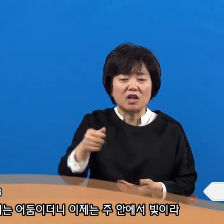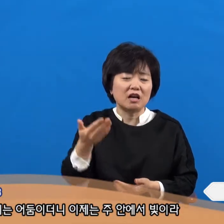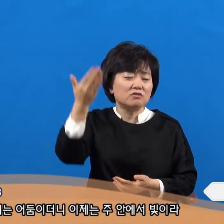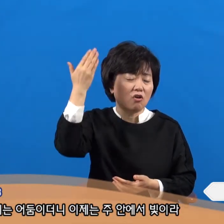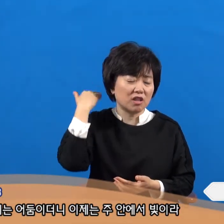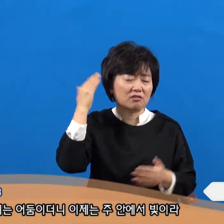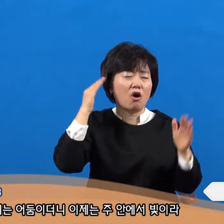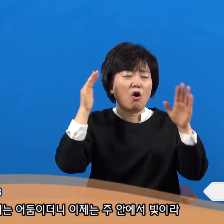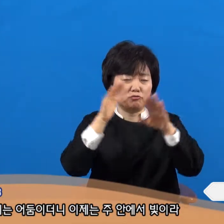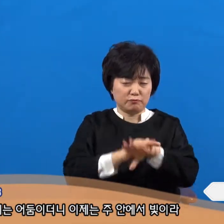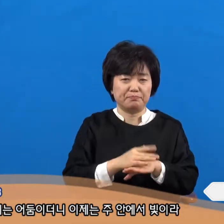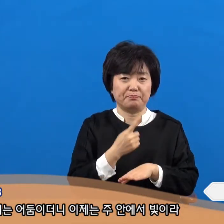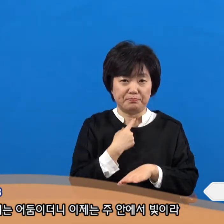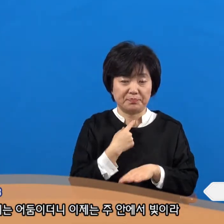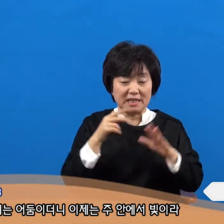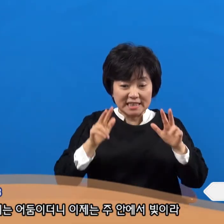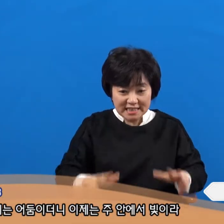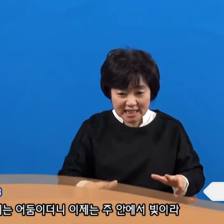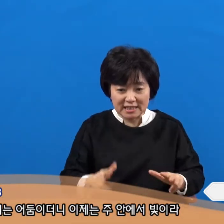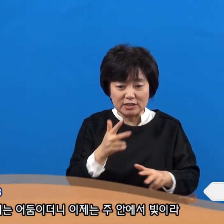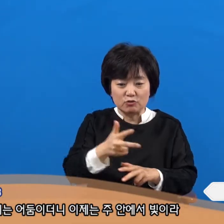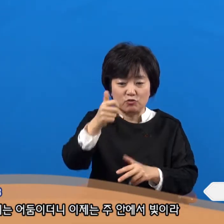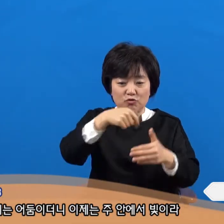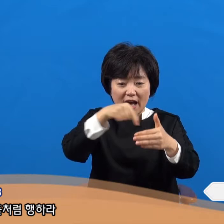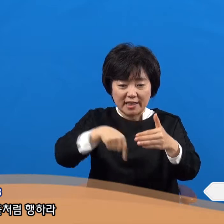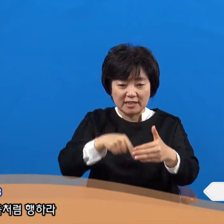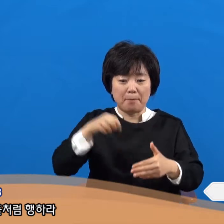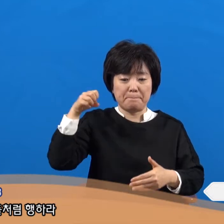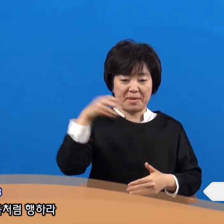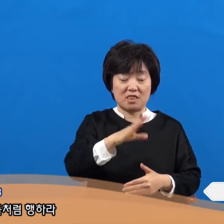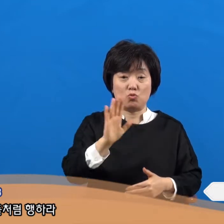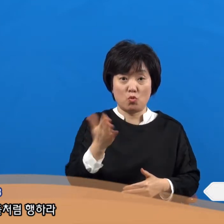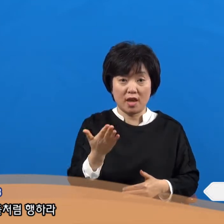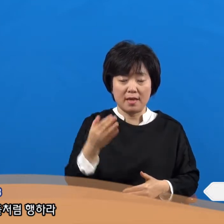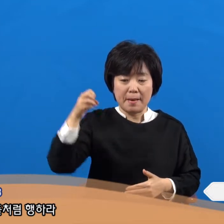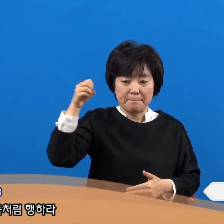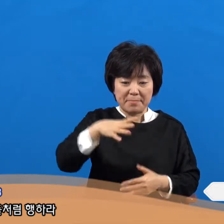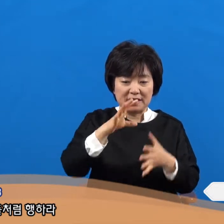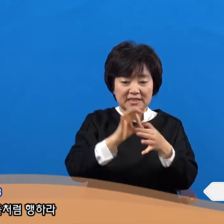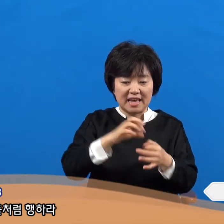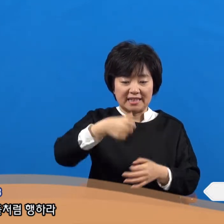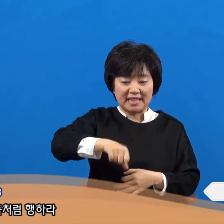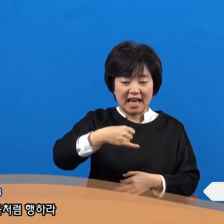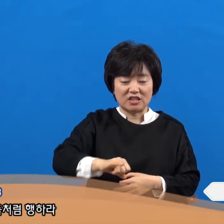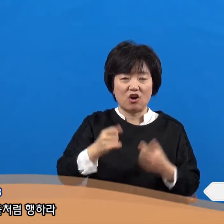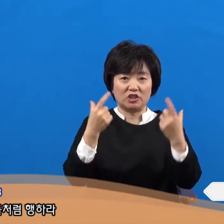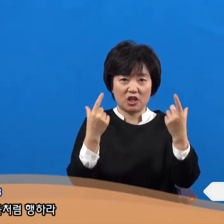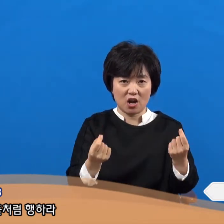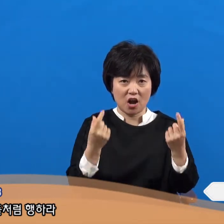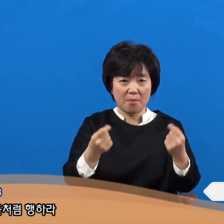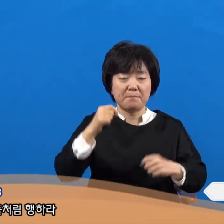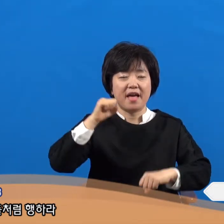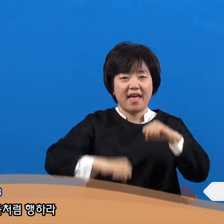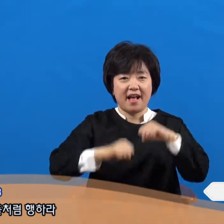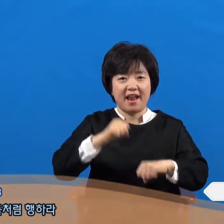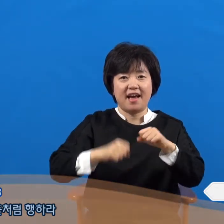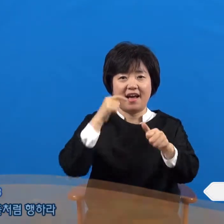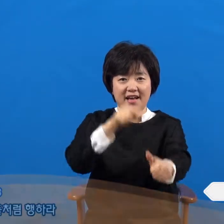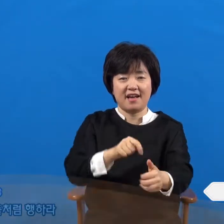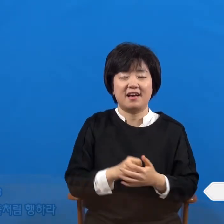전에는 어둠이더니 이제는 주 안에서 빛이라. 빛의 자녀들처럼